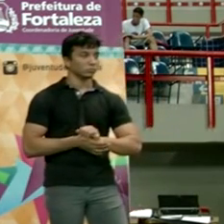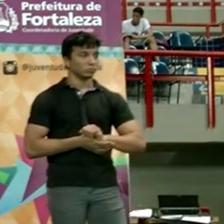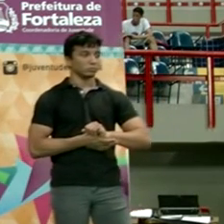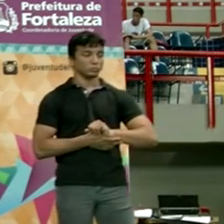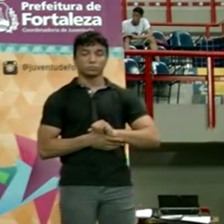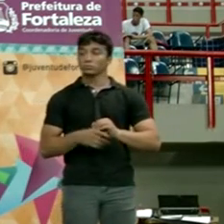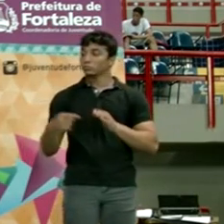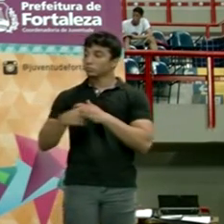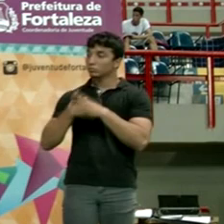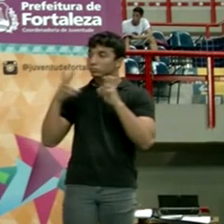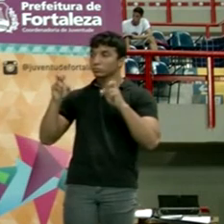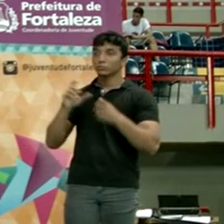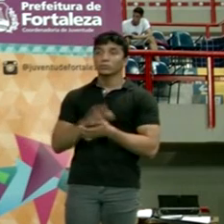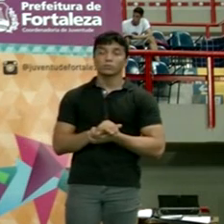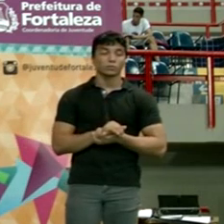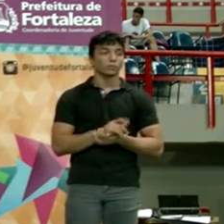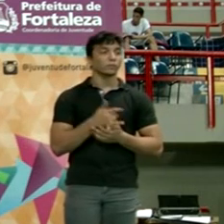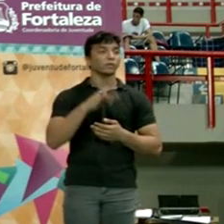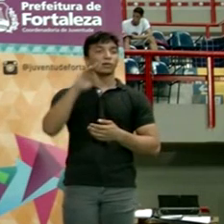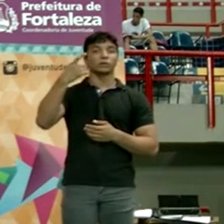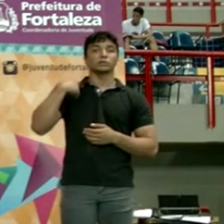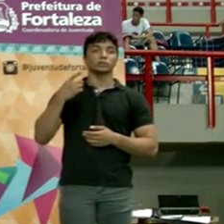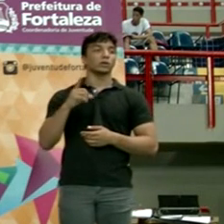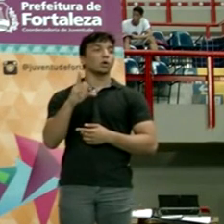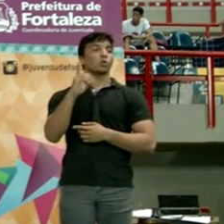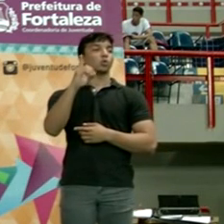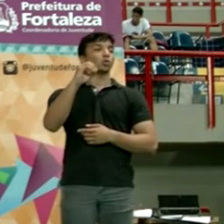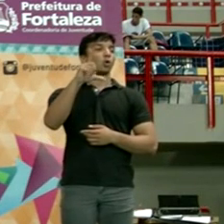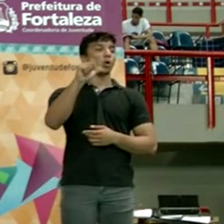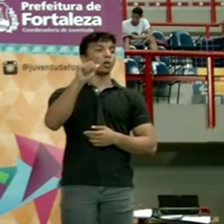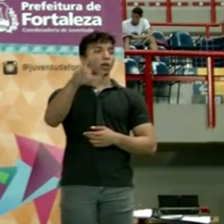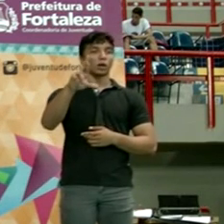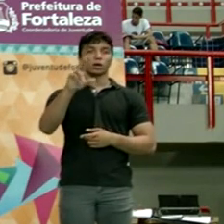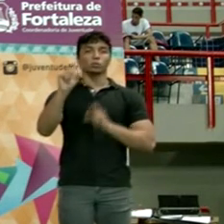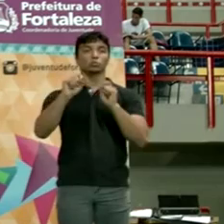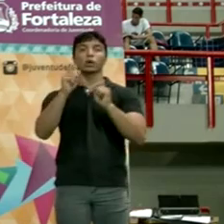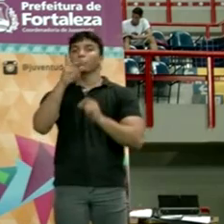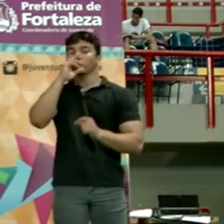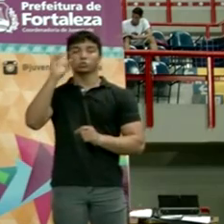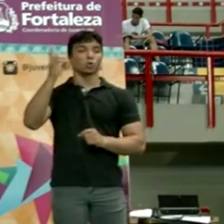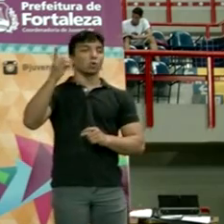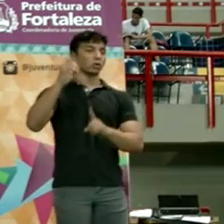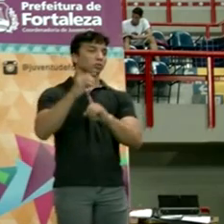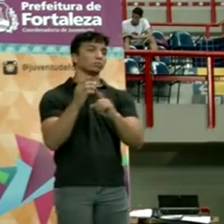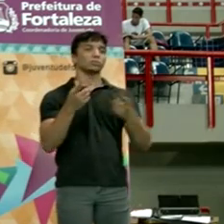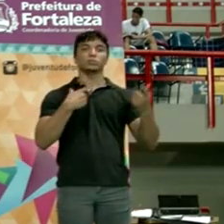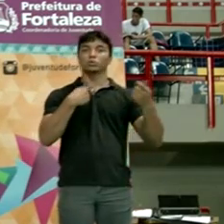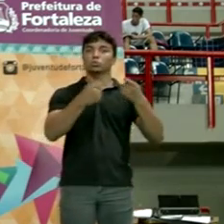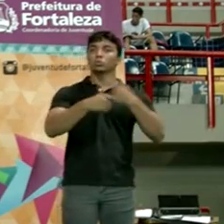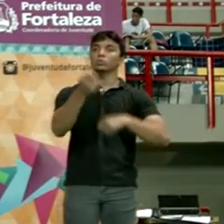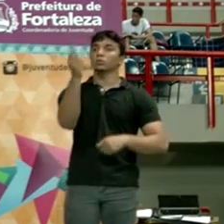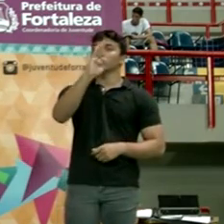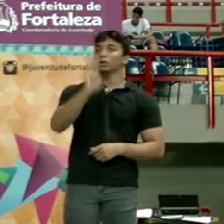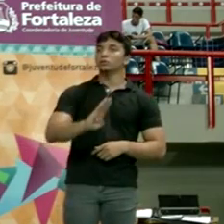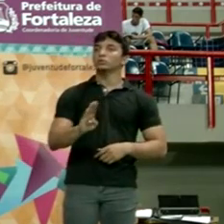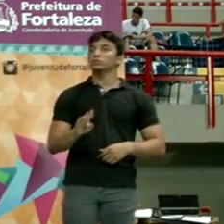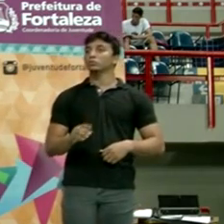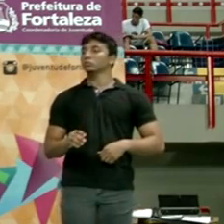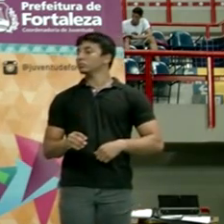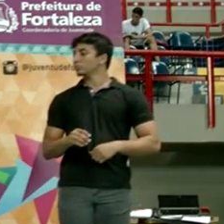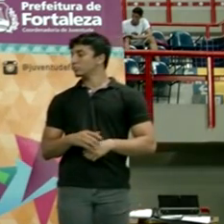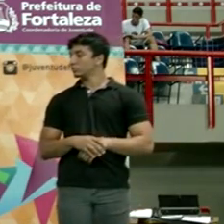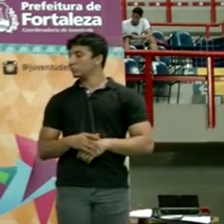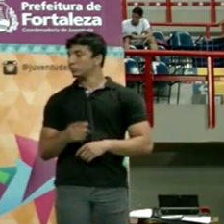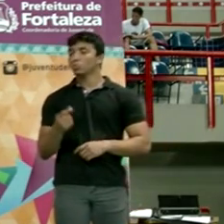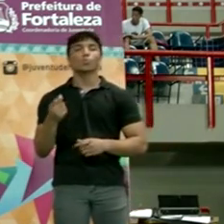A pergunta aqui diz assim, com a inflação do dólar, tarará, economia do Brasil. Pessoal,